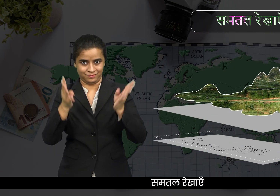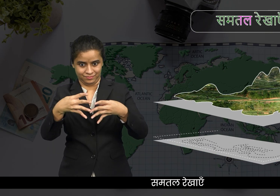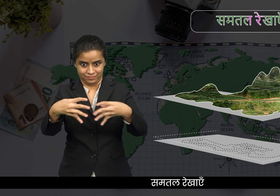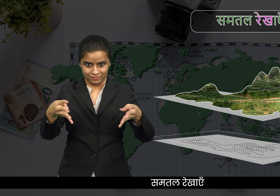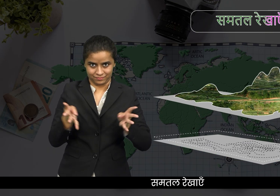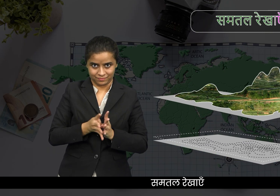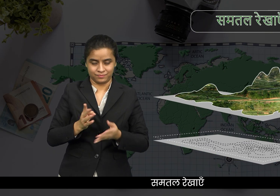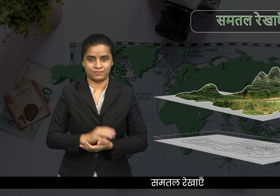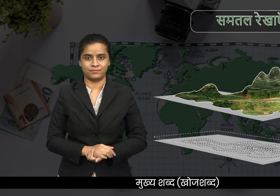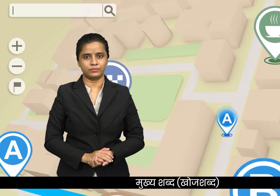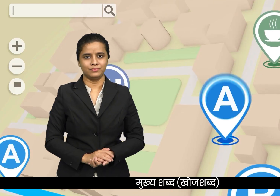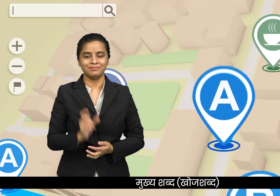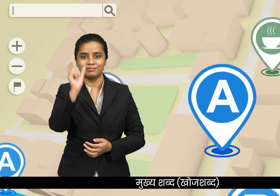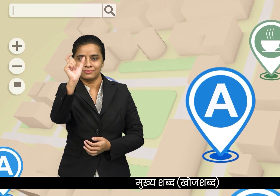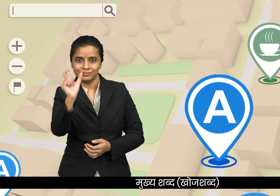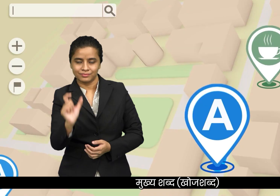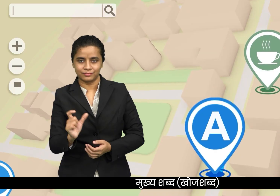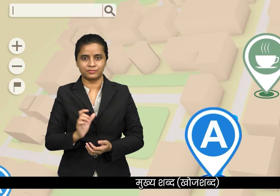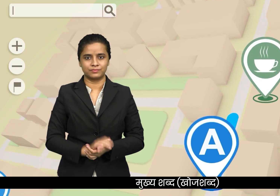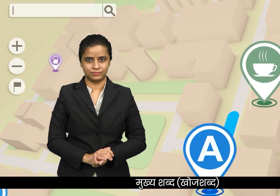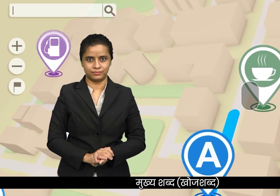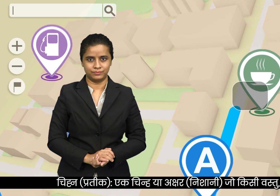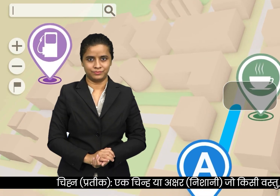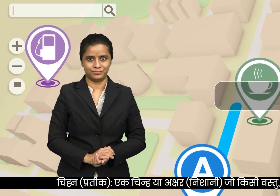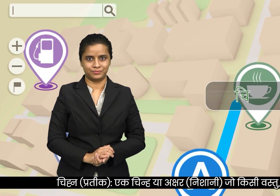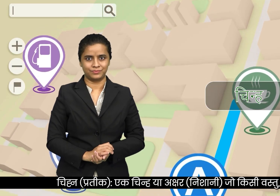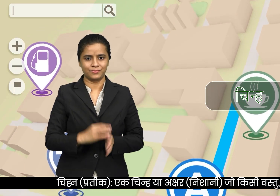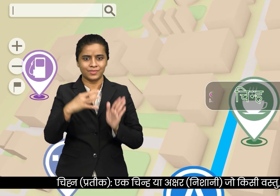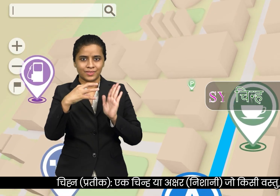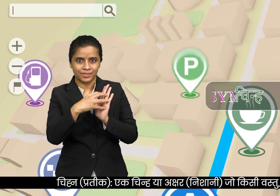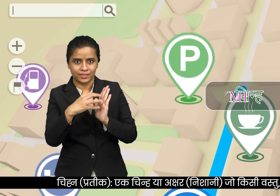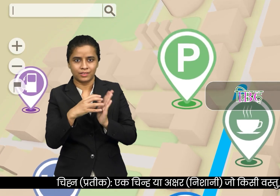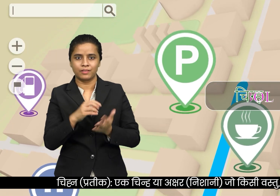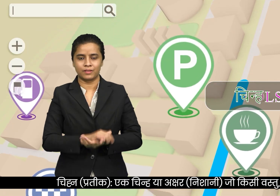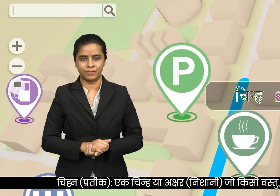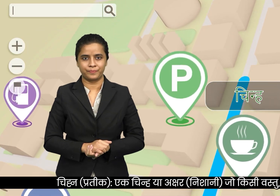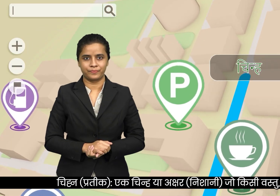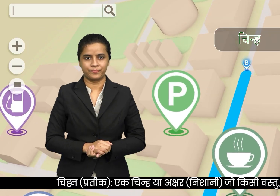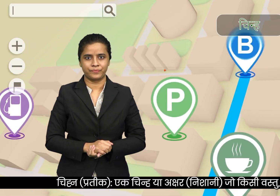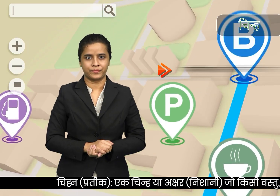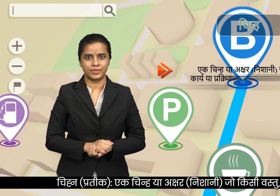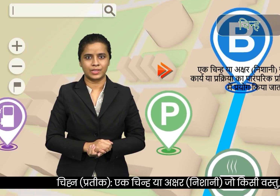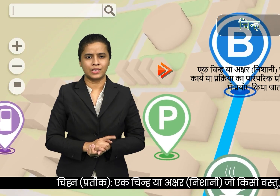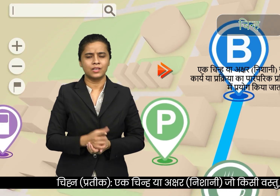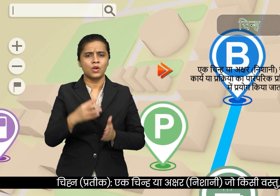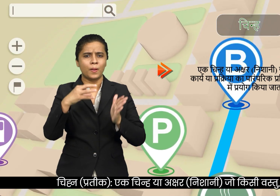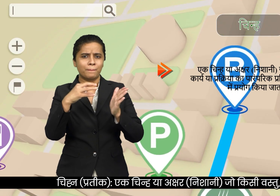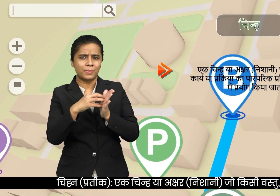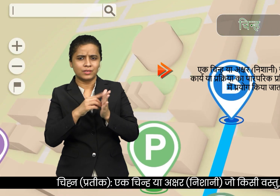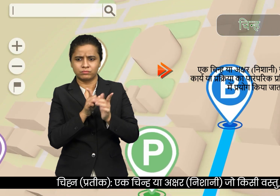समतल रेखाएं। मुख्य शब्द: चिन्ह या प्रतीक। एक चिन्ह या अक्षर